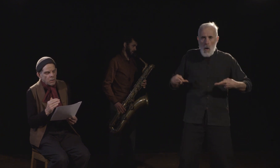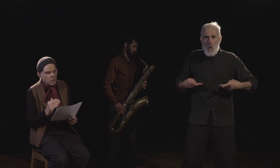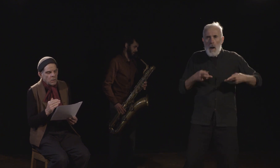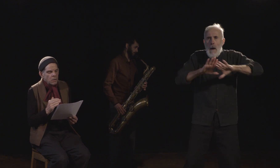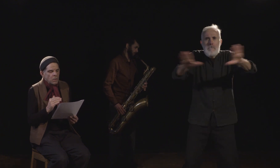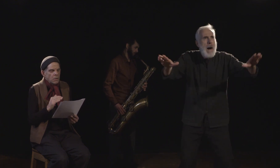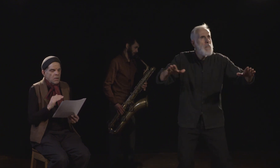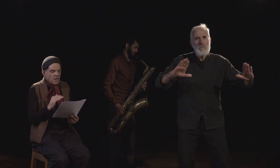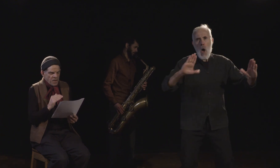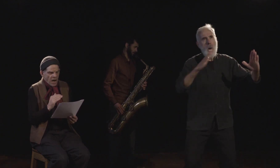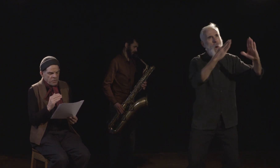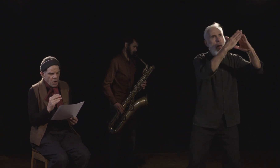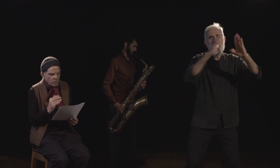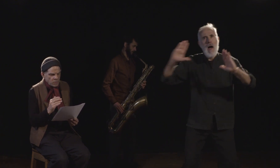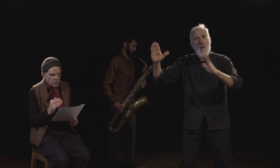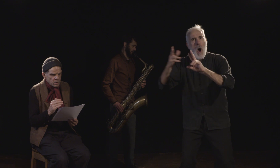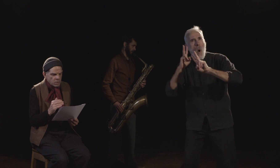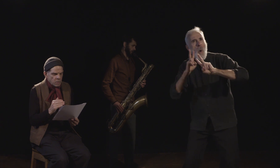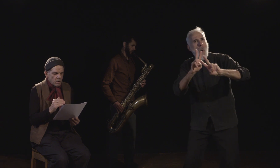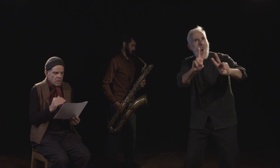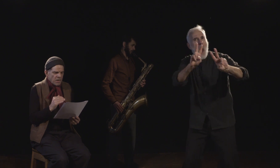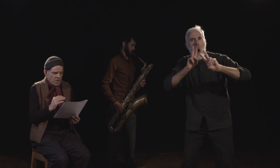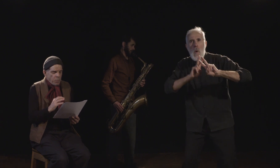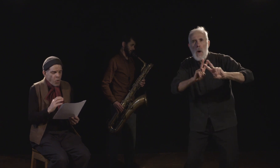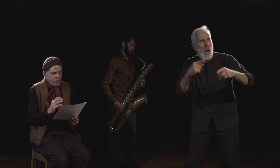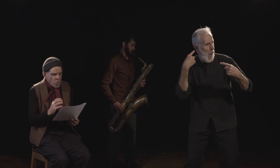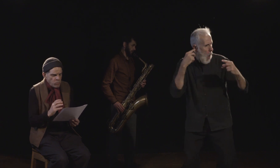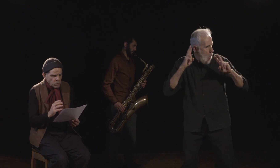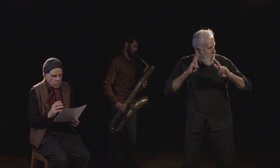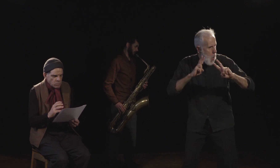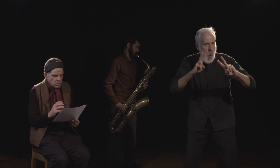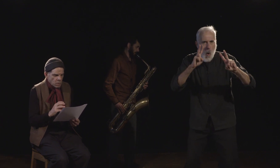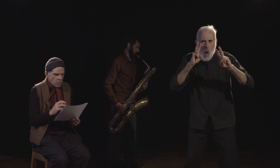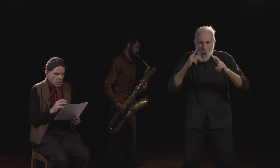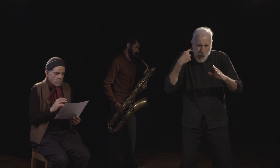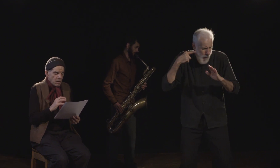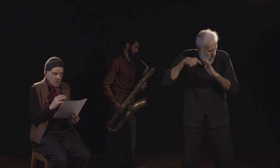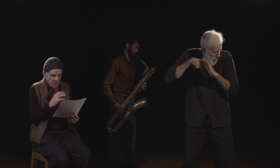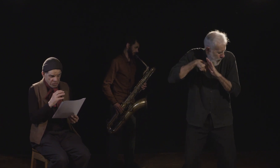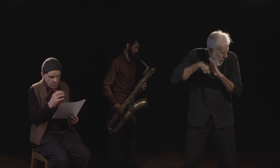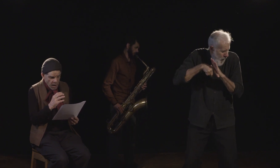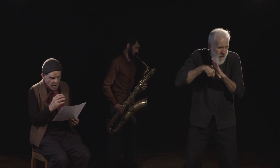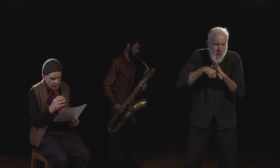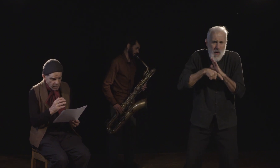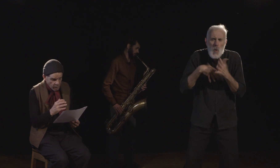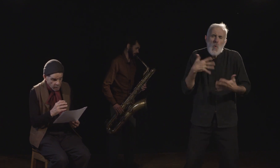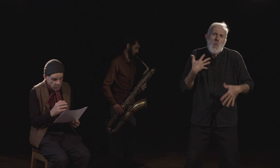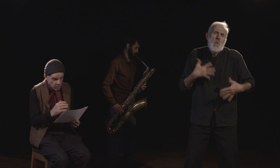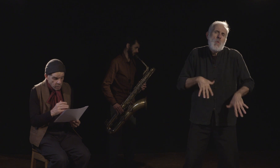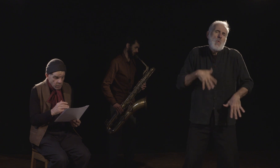montagnes, et ça résonne, et c'est profond, et ça fait